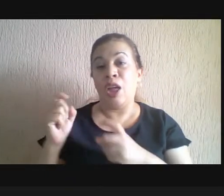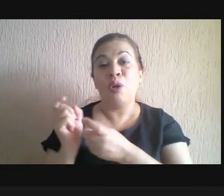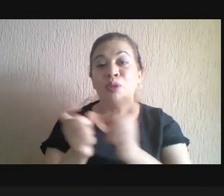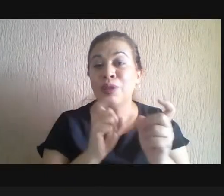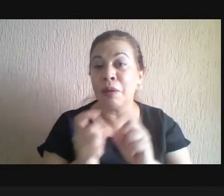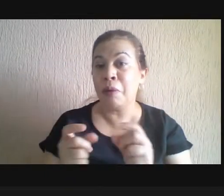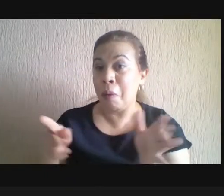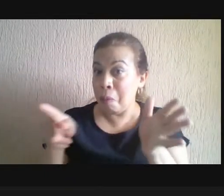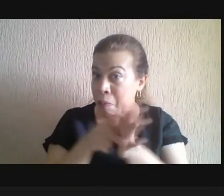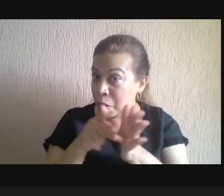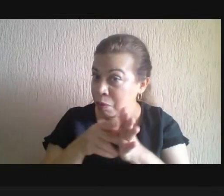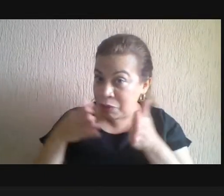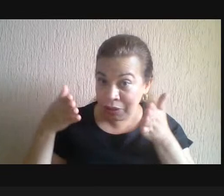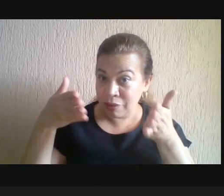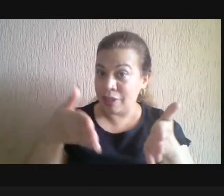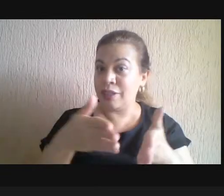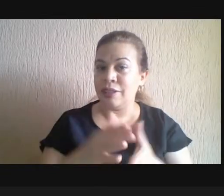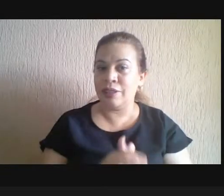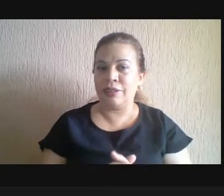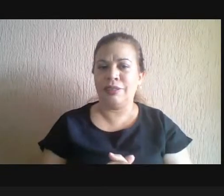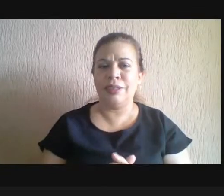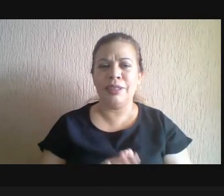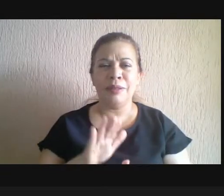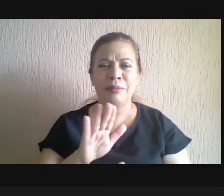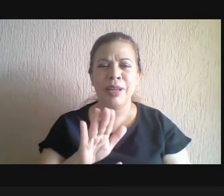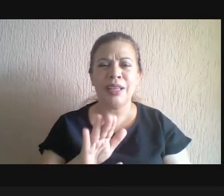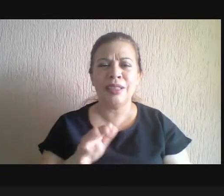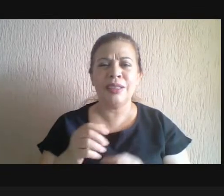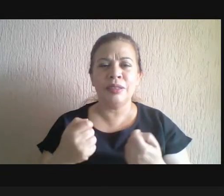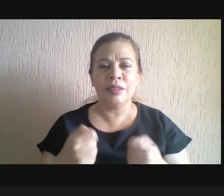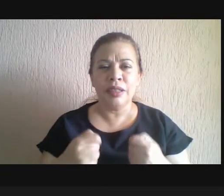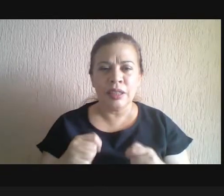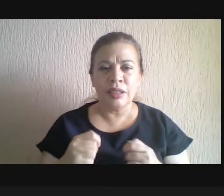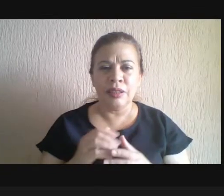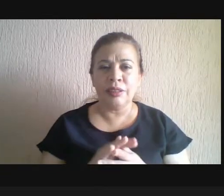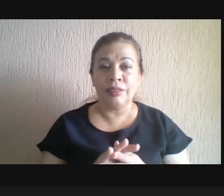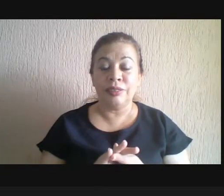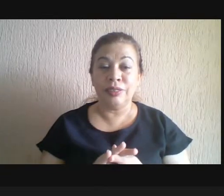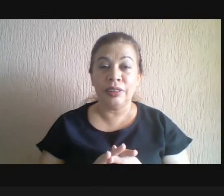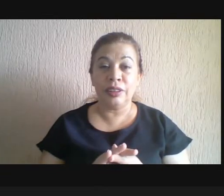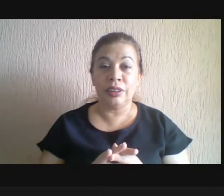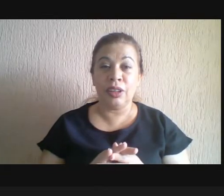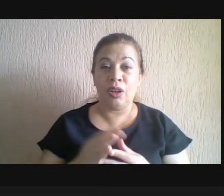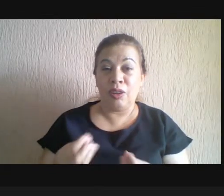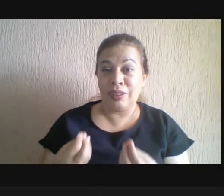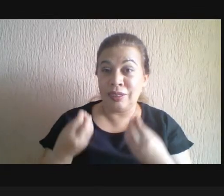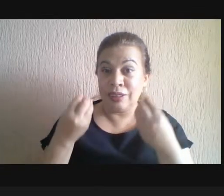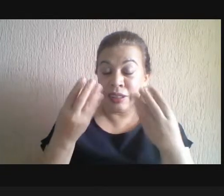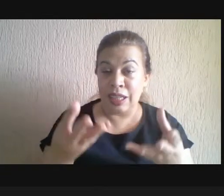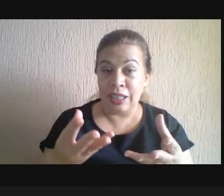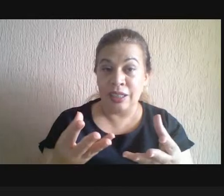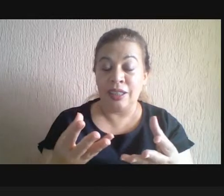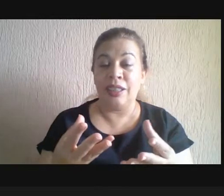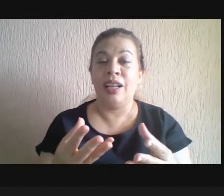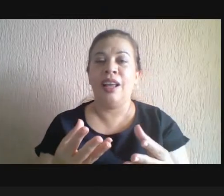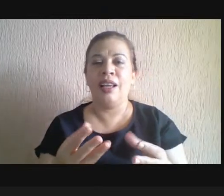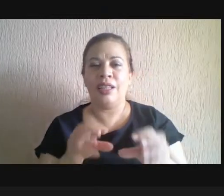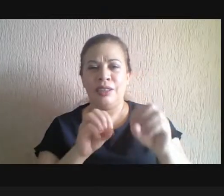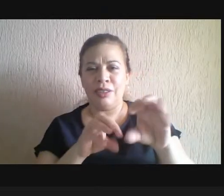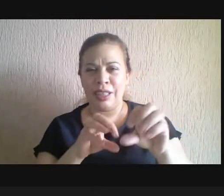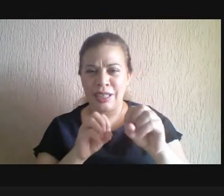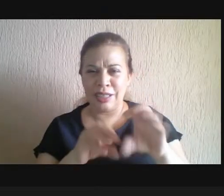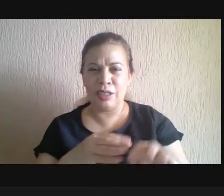Mas quais os principais objetivos? A oferta de uma educação pública, democrática, de qualidade e